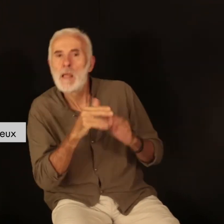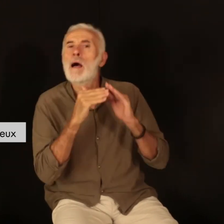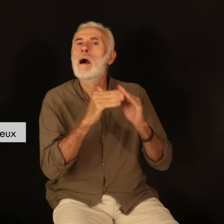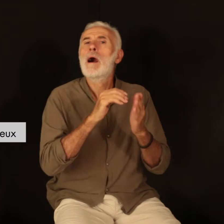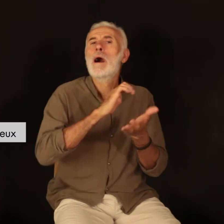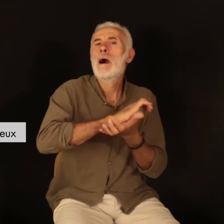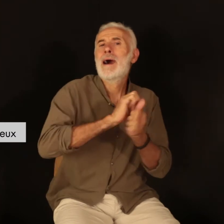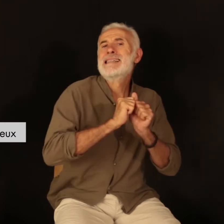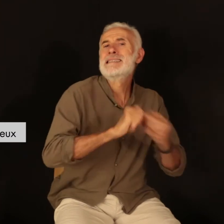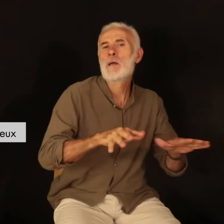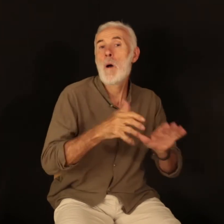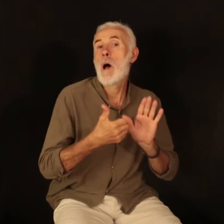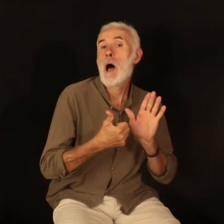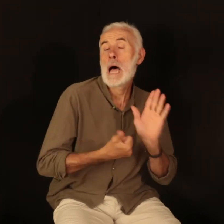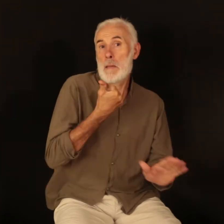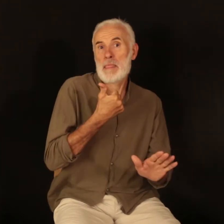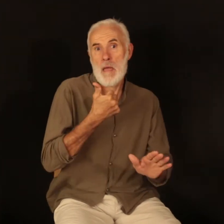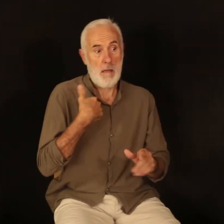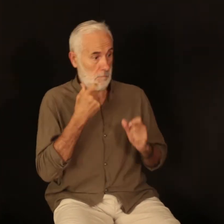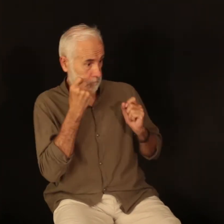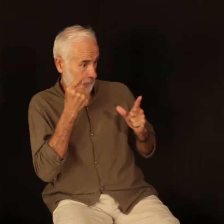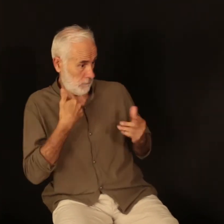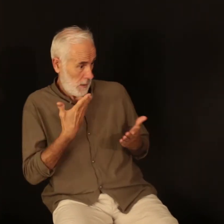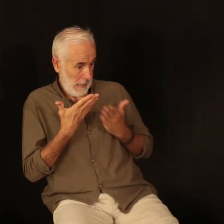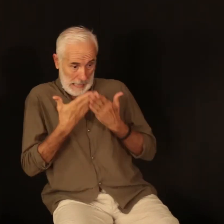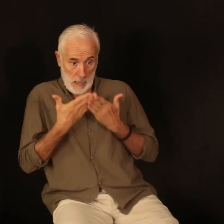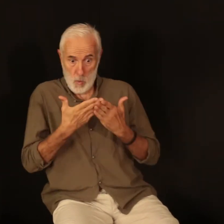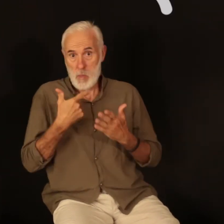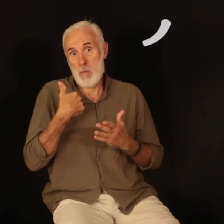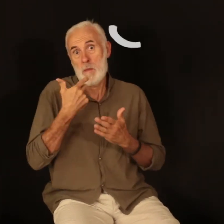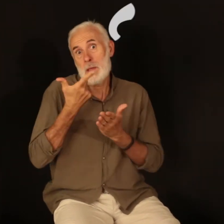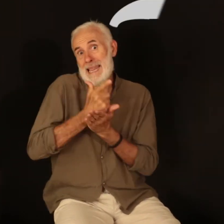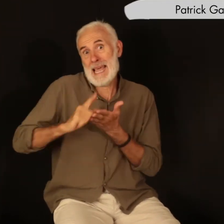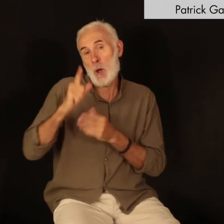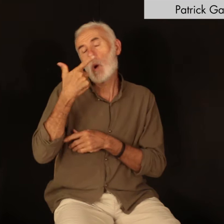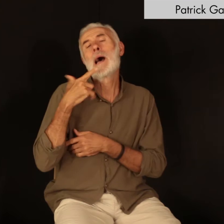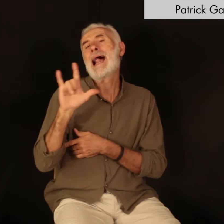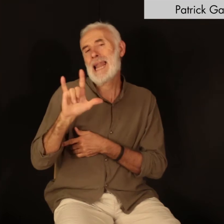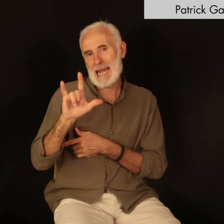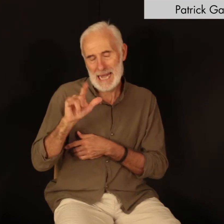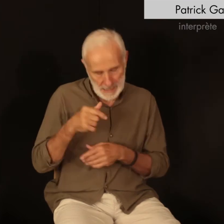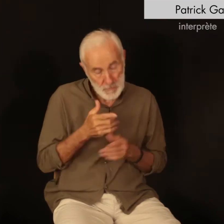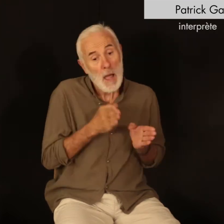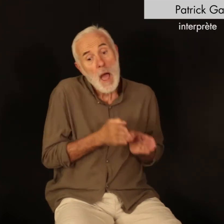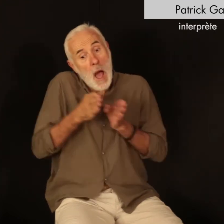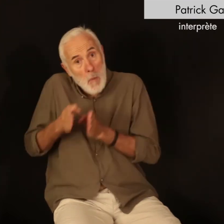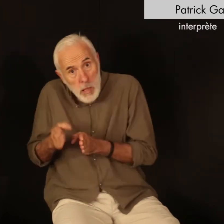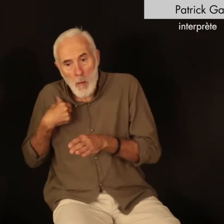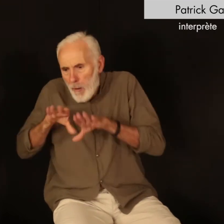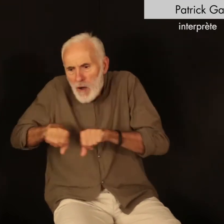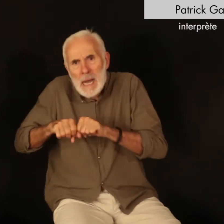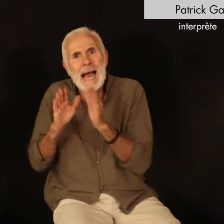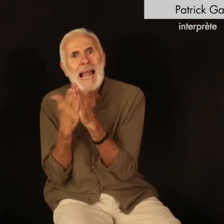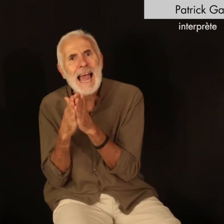Lille. J'ai parallèlement appris à fabriquer des livres à la main et ça m'a amenée à créer en 2012